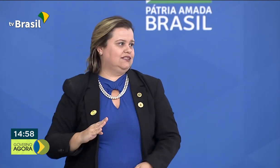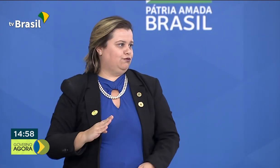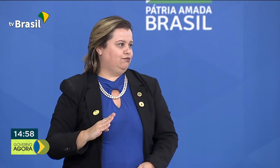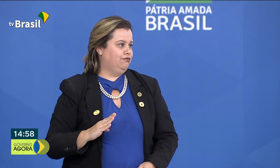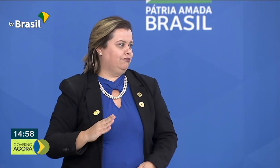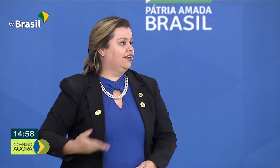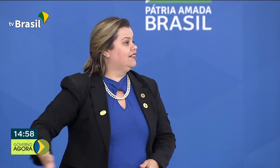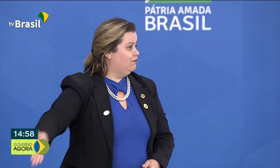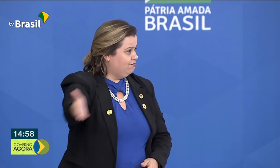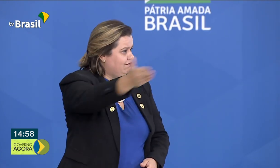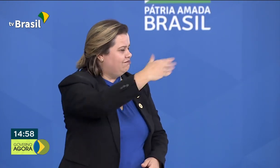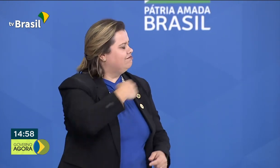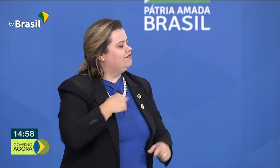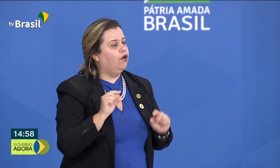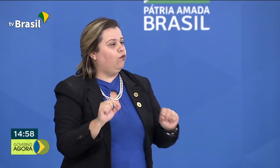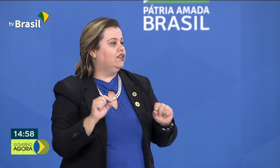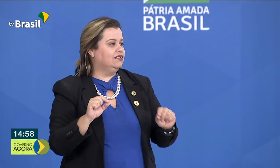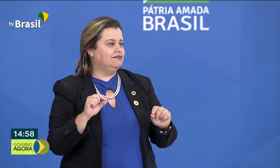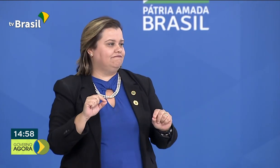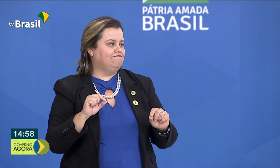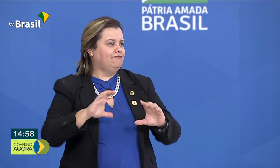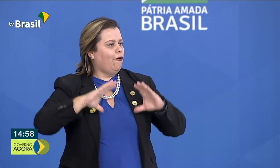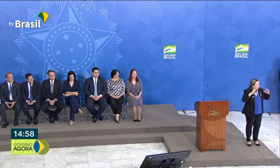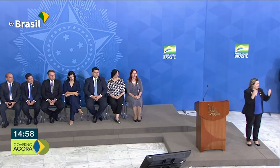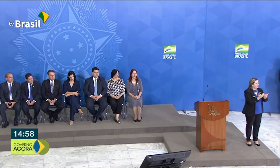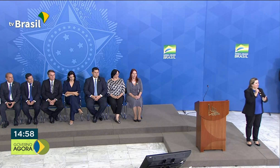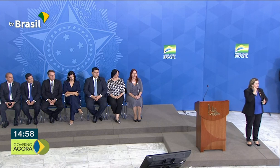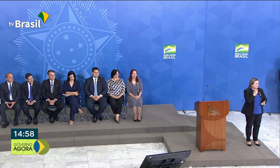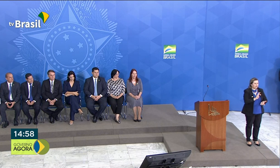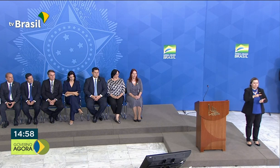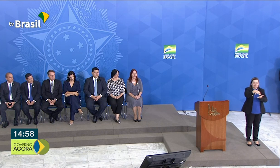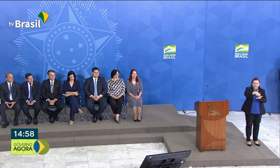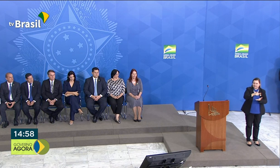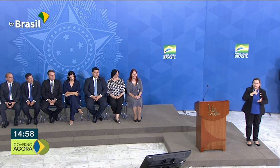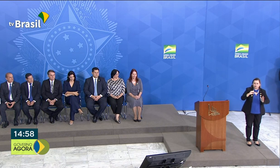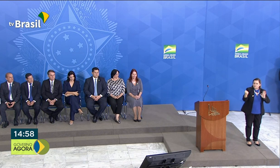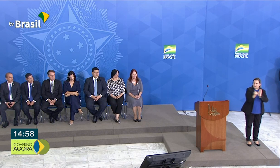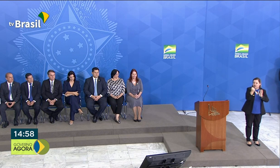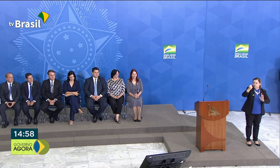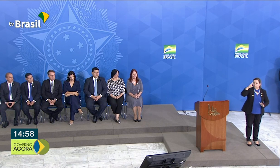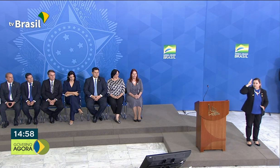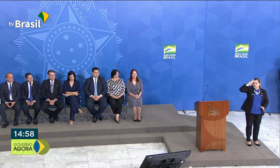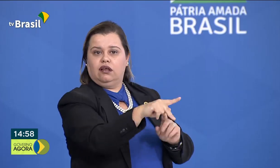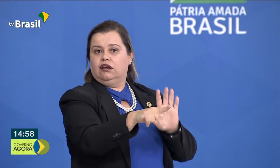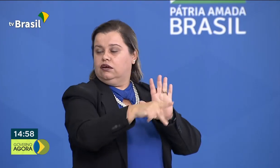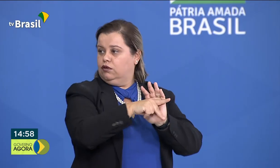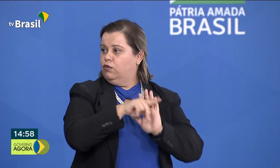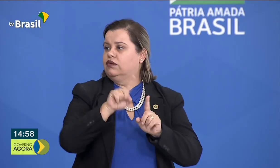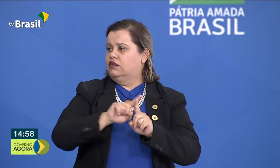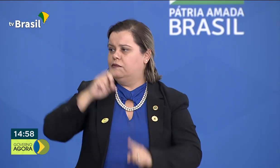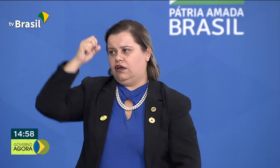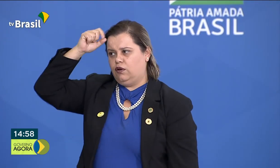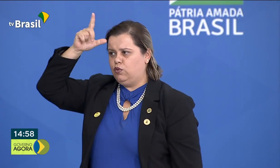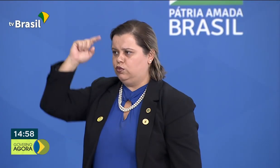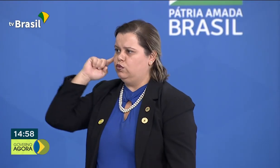Pessoa com Deficiência destacou a importância da inclusão dos surdos na sociedade. Reconhecer os surdos significa